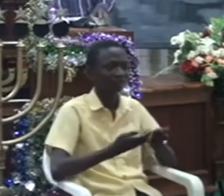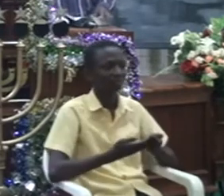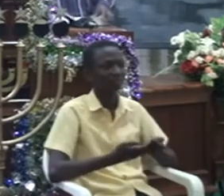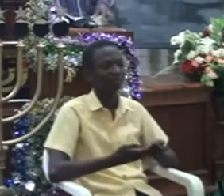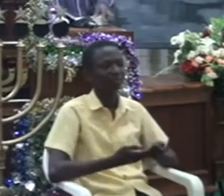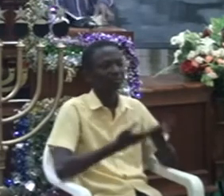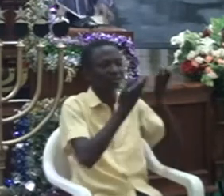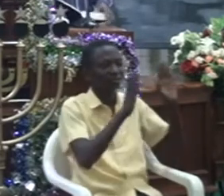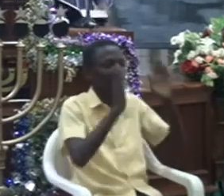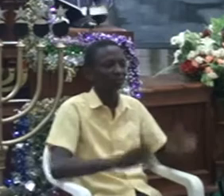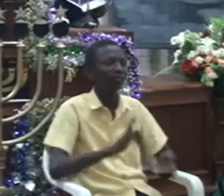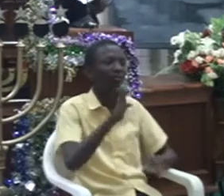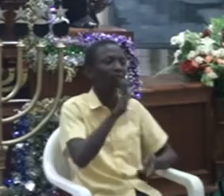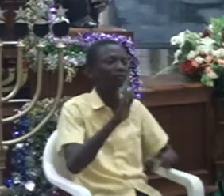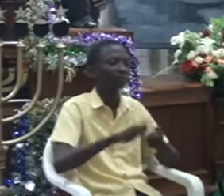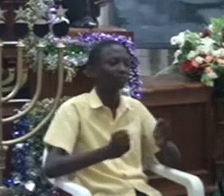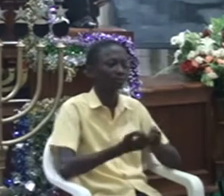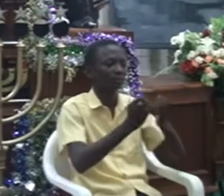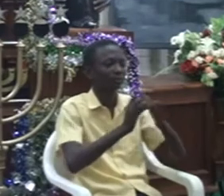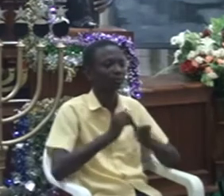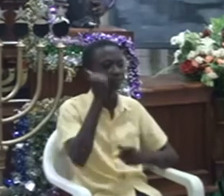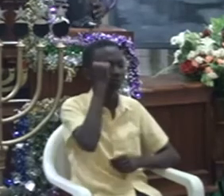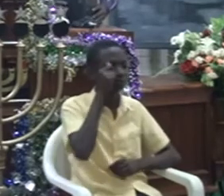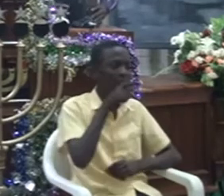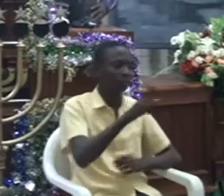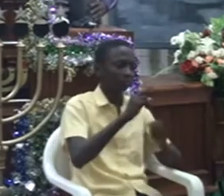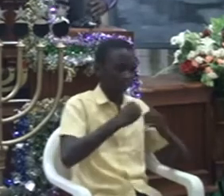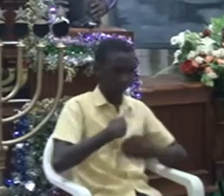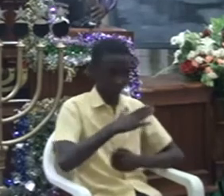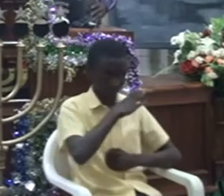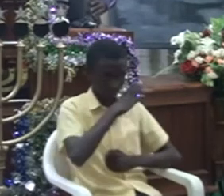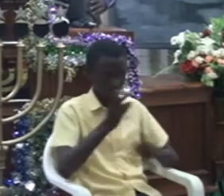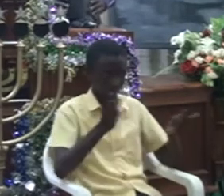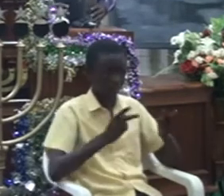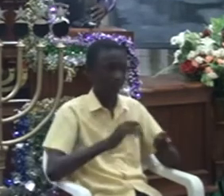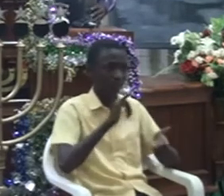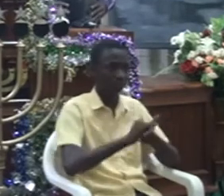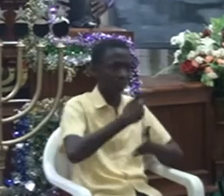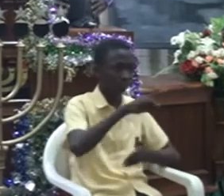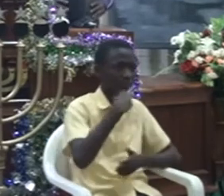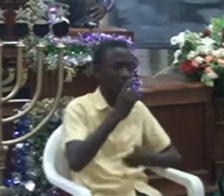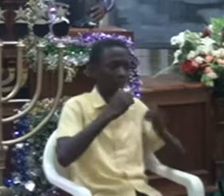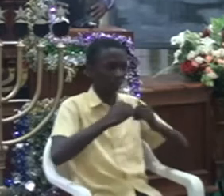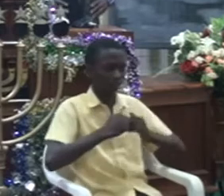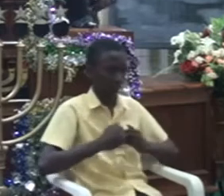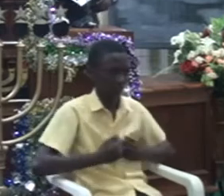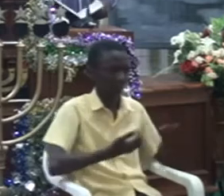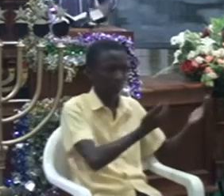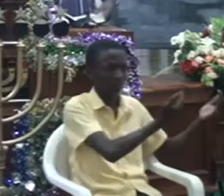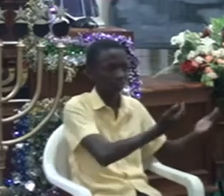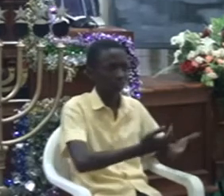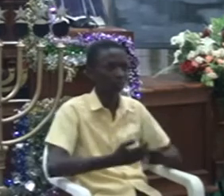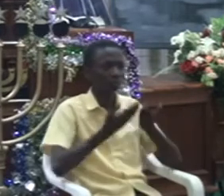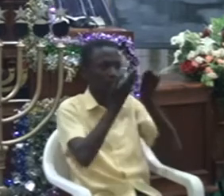yo, c'est à cause d'Adam. Tu n'as pas péché. Tu n'as pas injuré Adam. C'est lui qui a amené la mort. Na hata kama ukiona